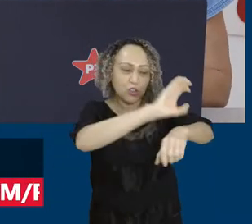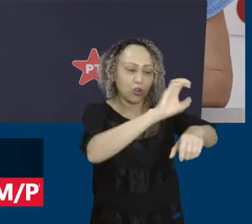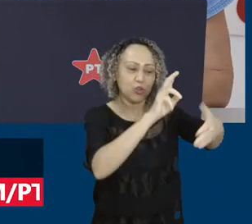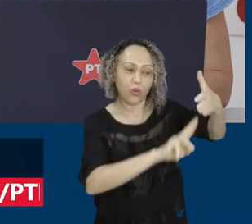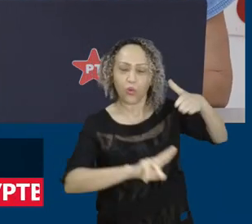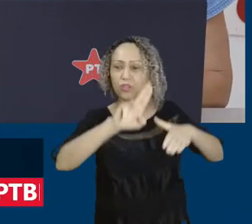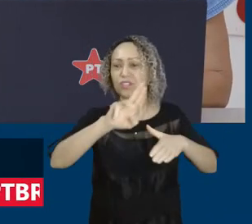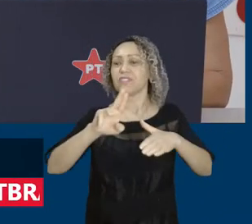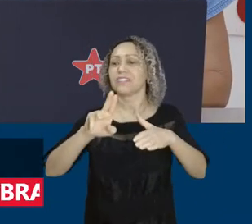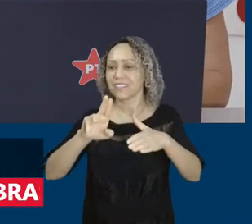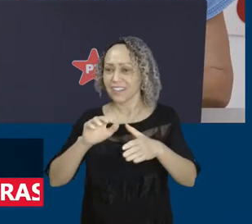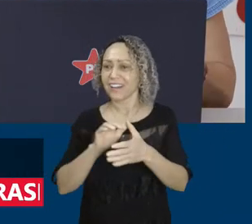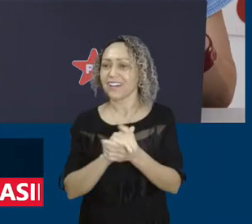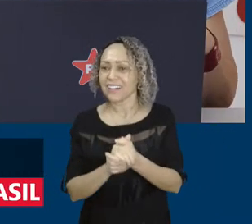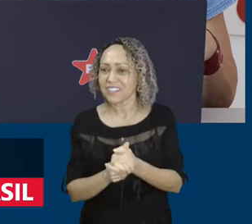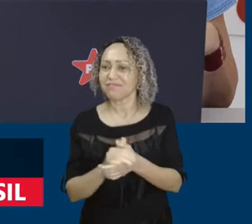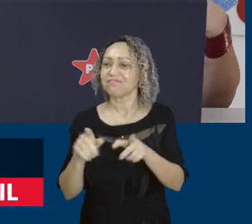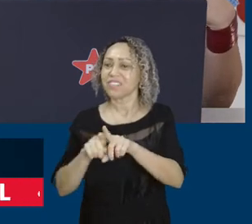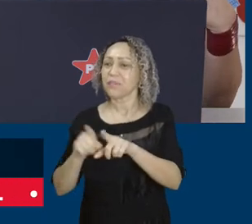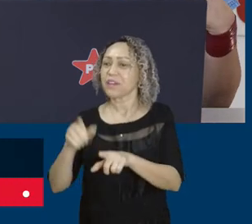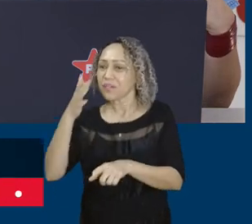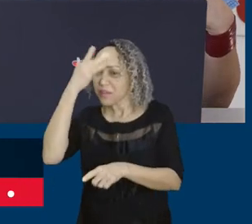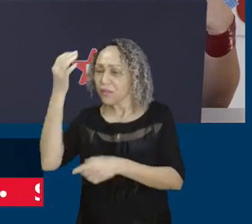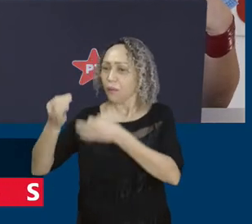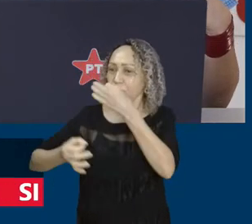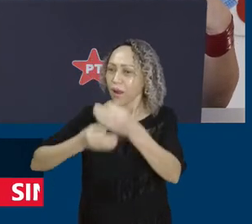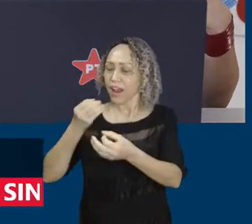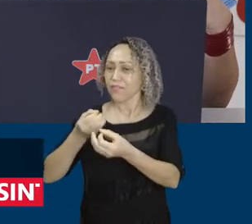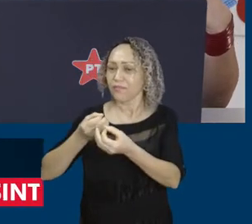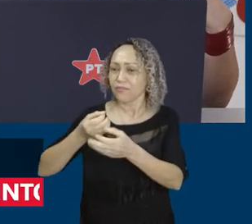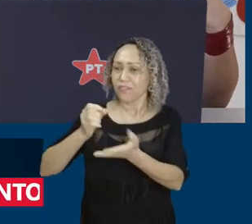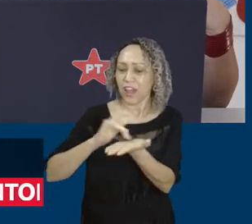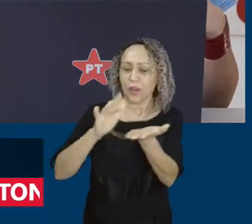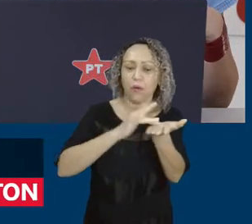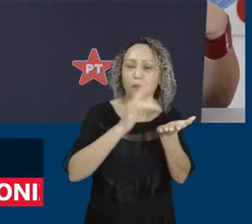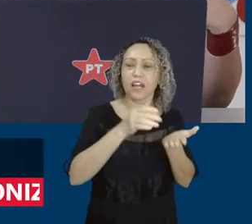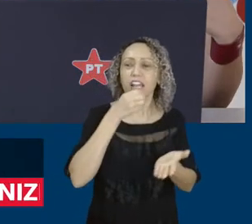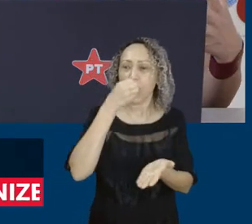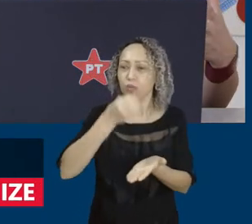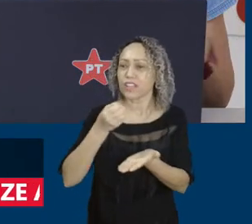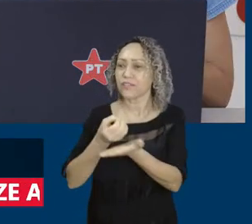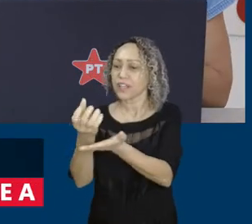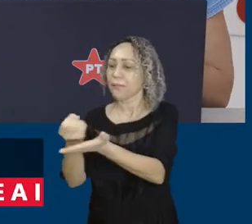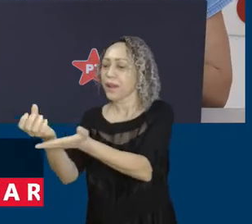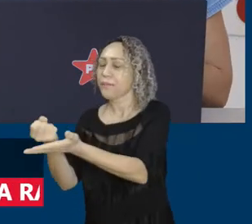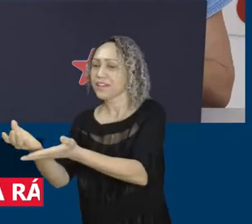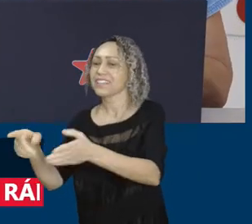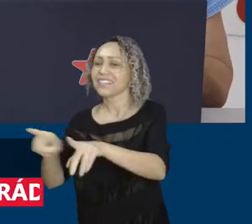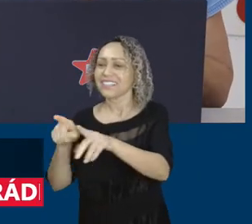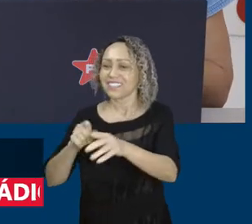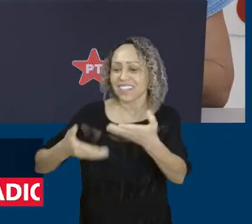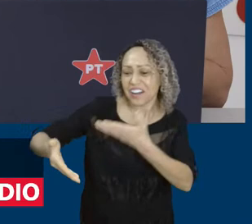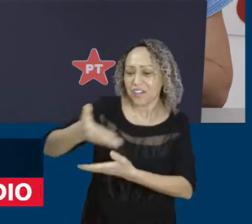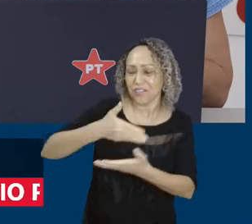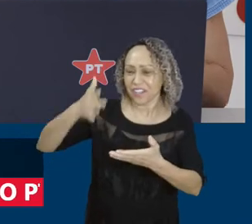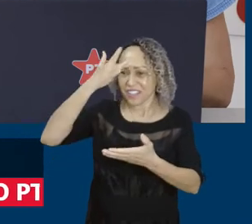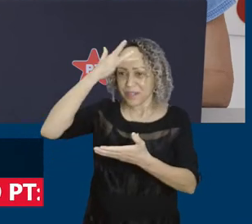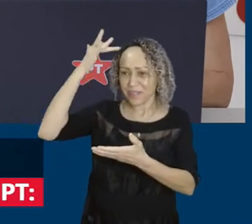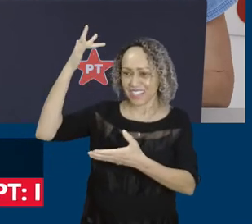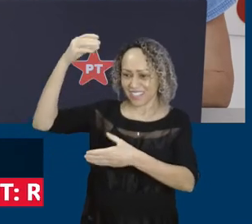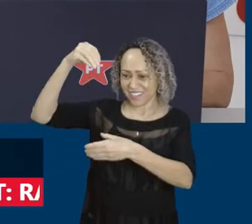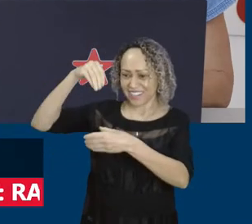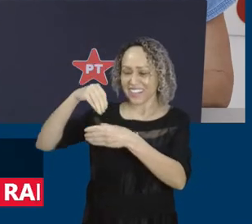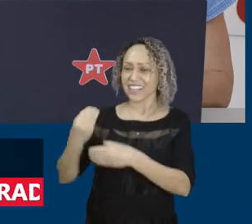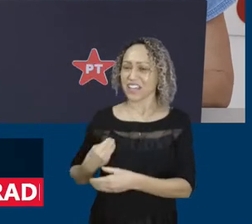universitários. Aqui, e tem gente que vai compartilhar a entrevista também com outros campinenses, aqui a pessoa está falando de